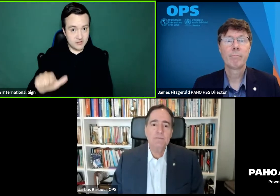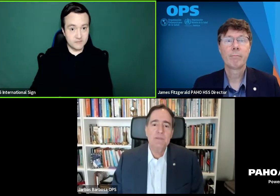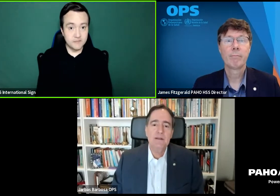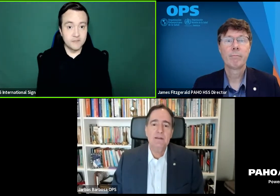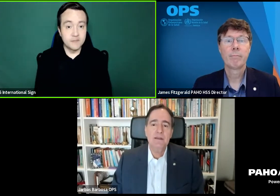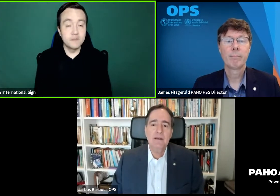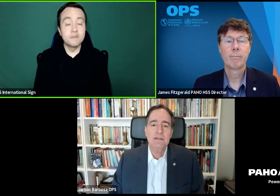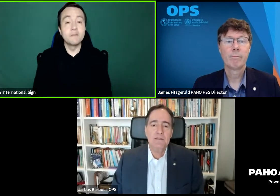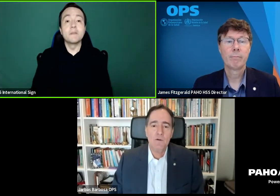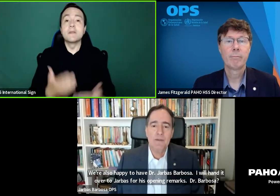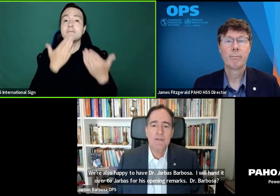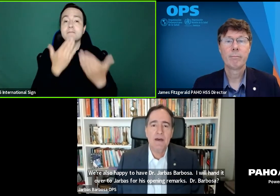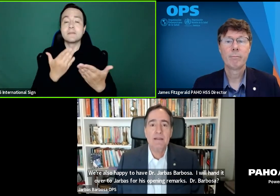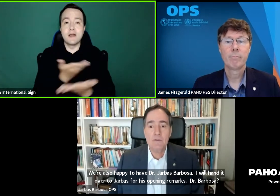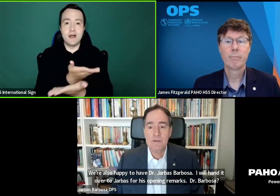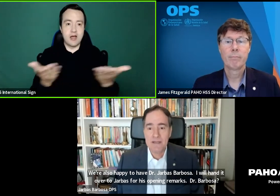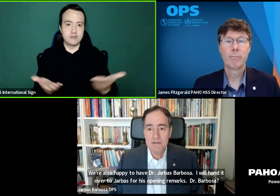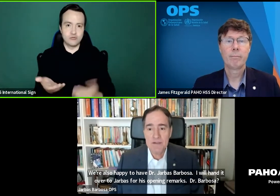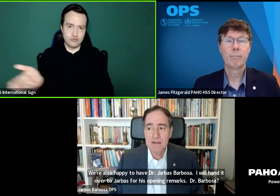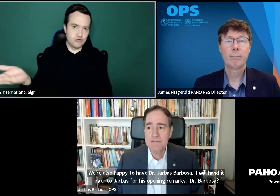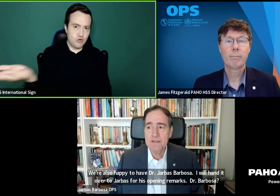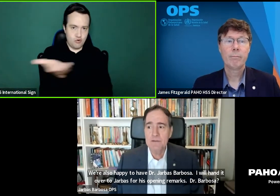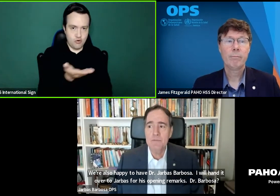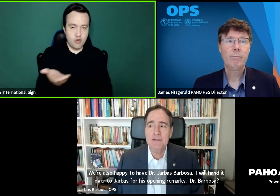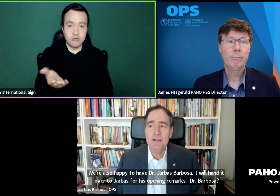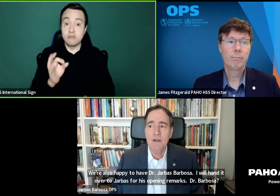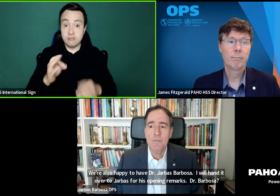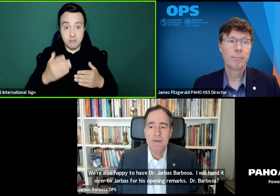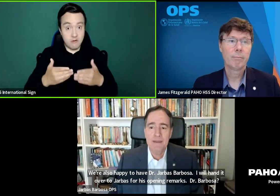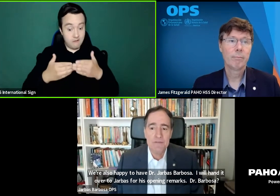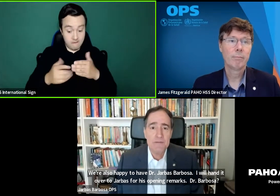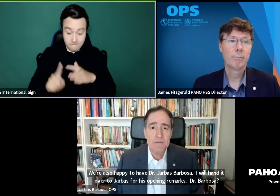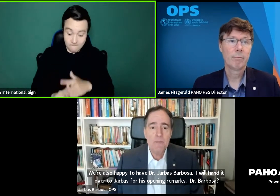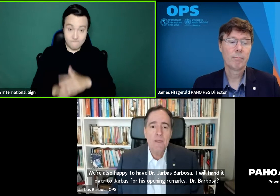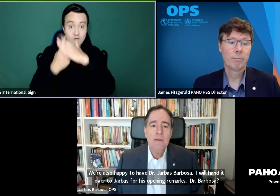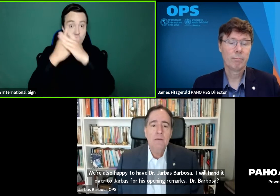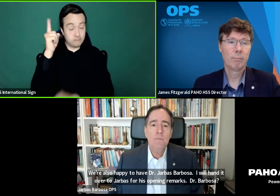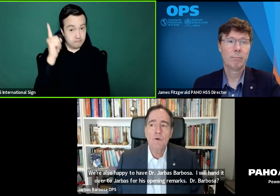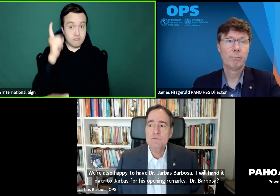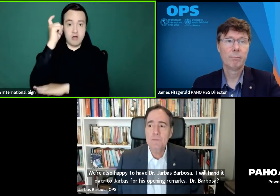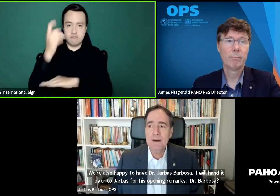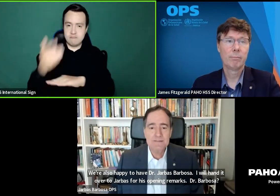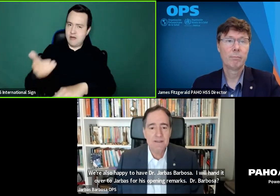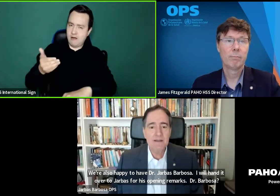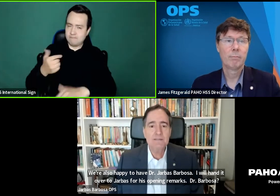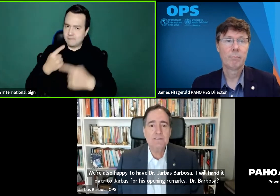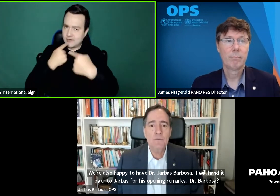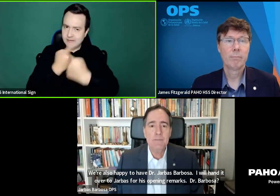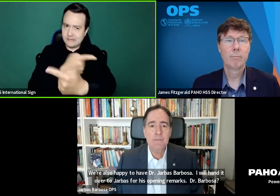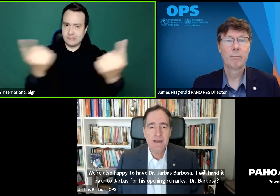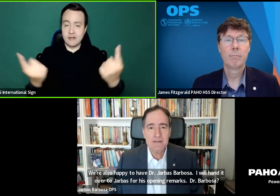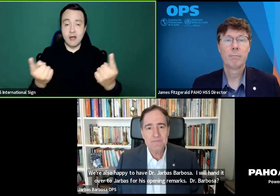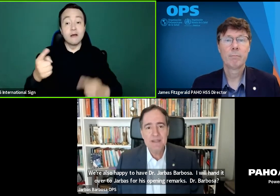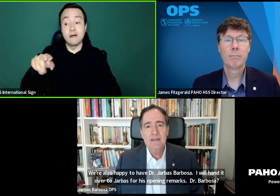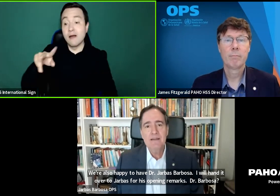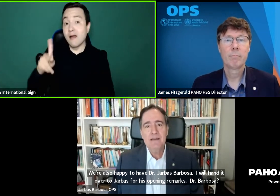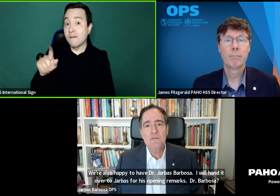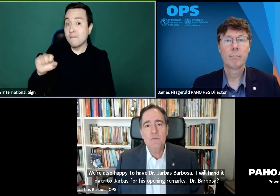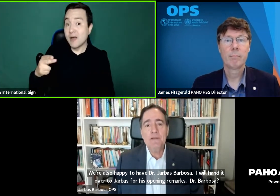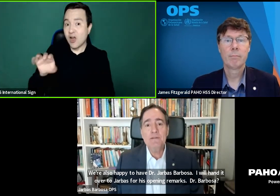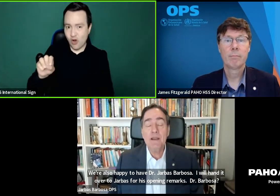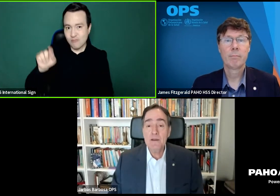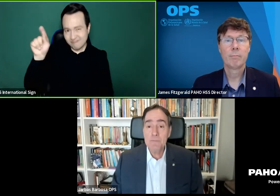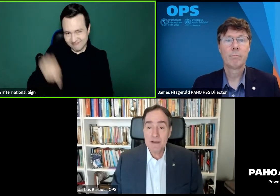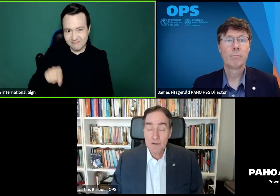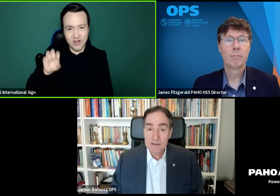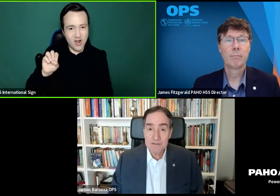e todos. Antes de começar, quero agradecer-lhes em nome da OPF por sumarse a este webinar. Es